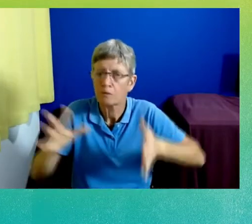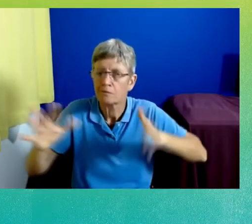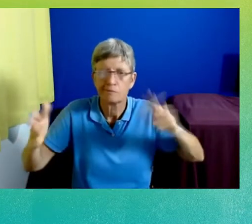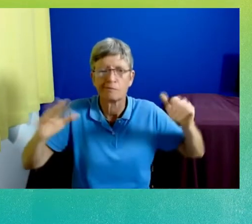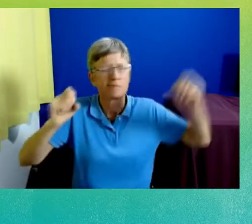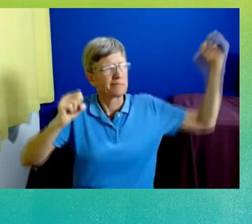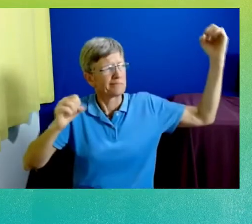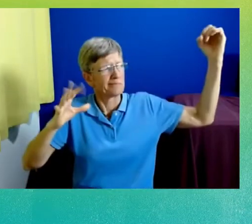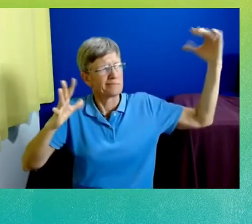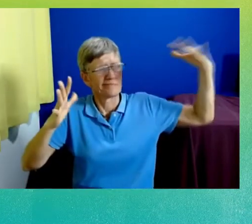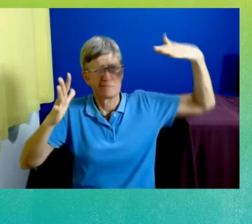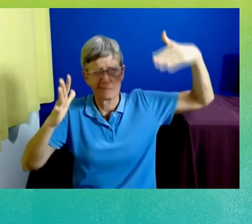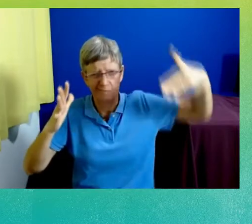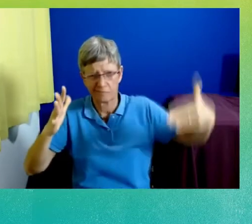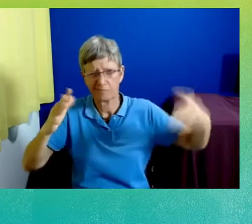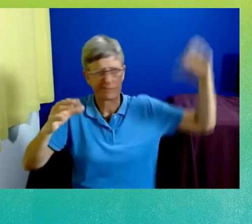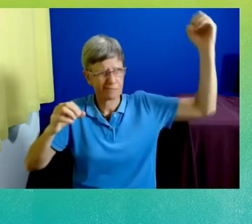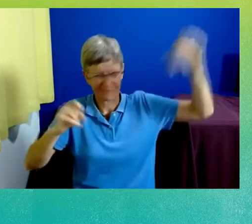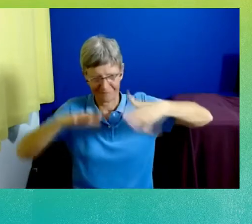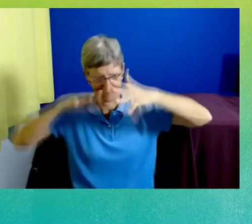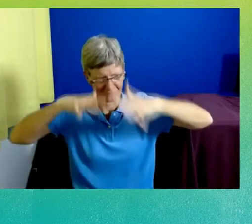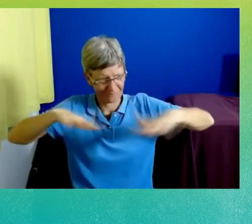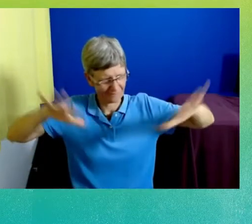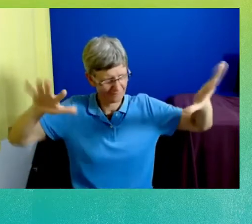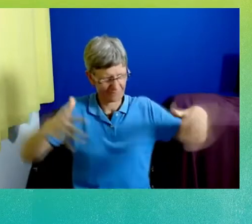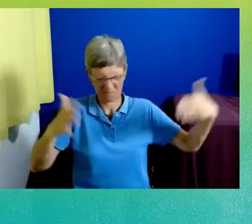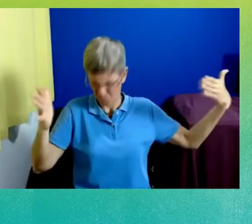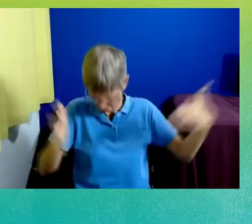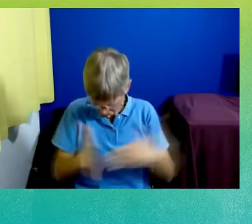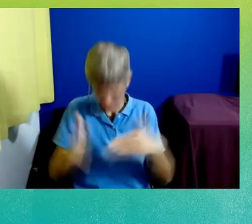perspectiva, os classificadores,